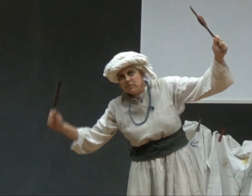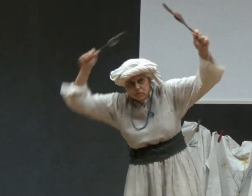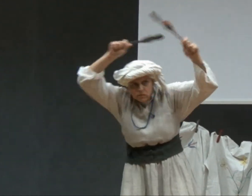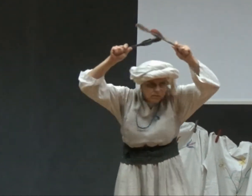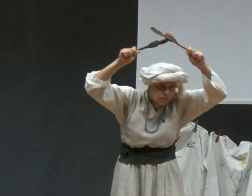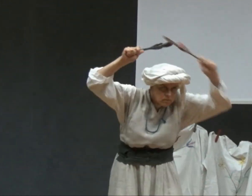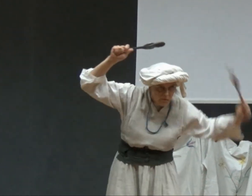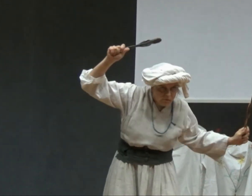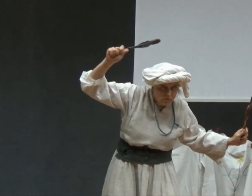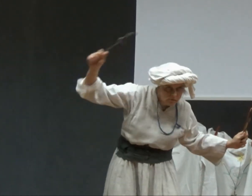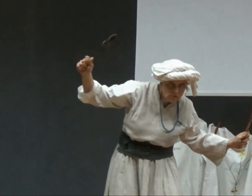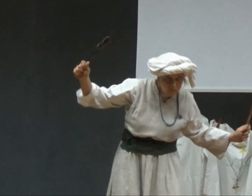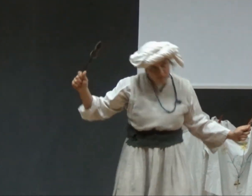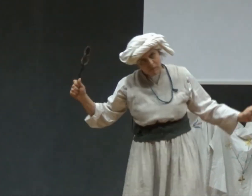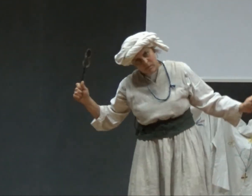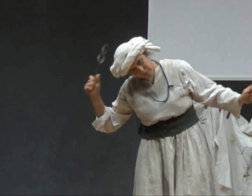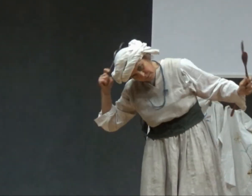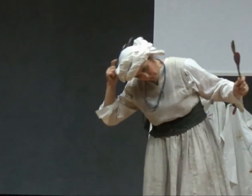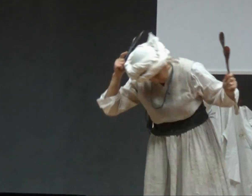pašto.